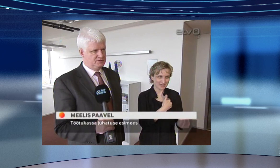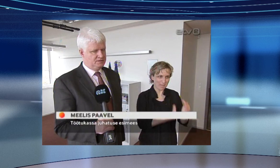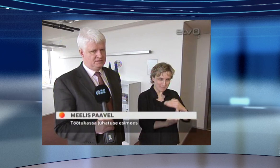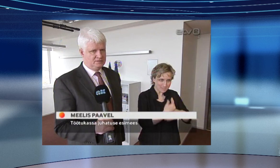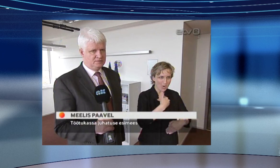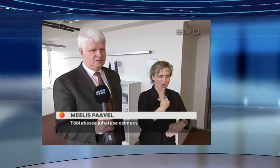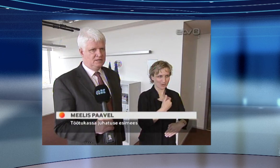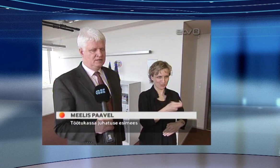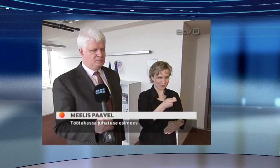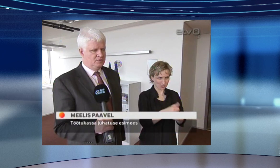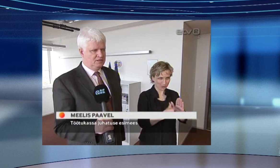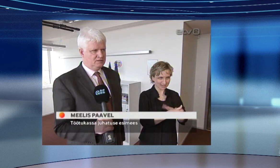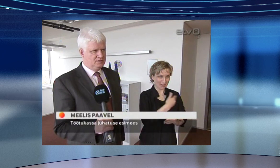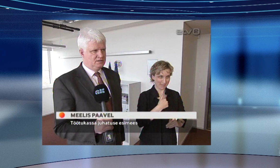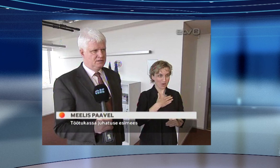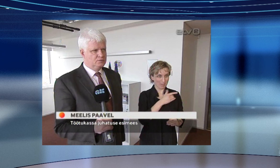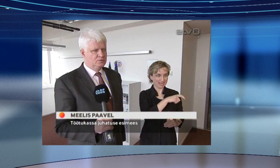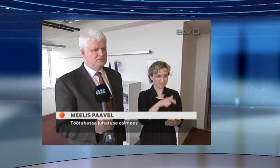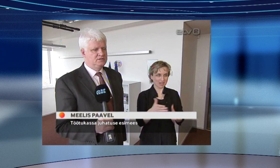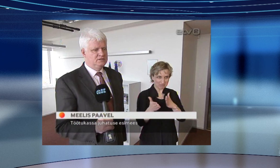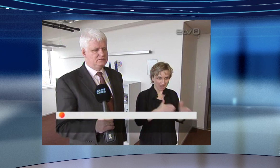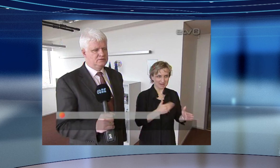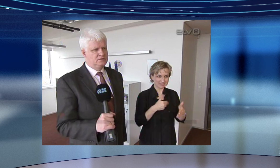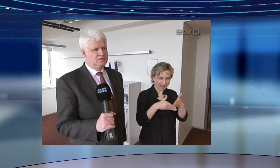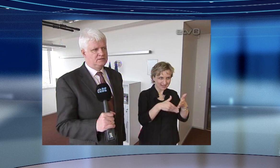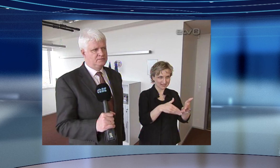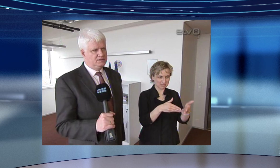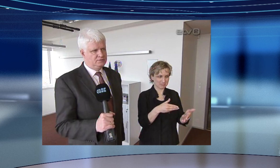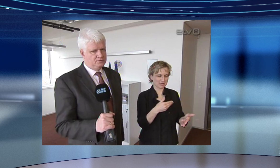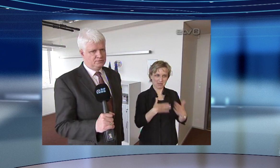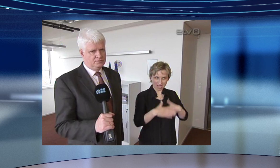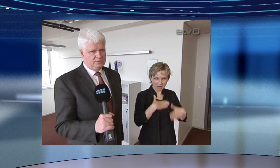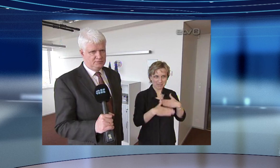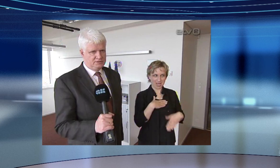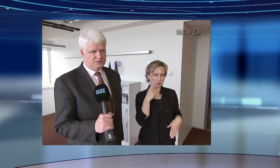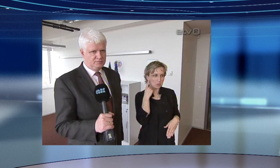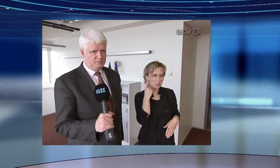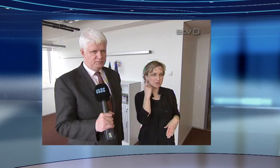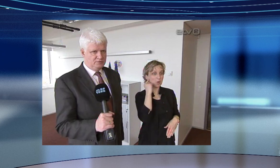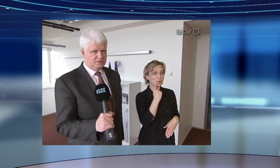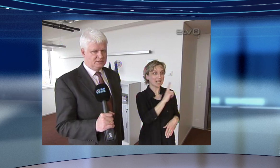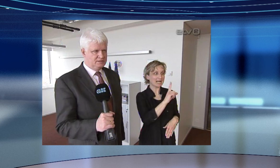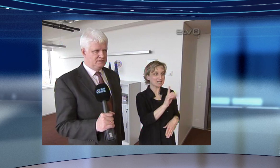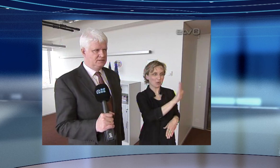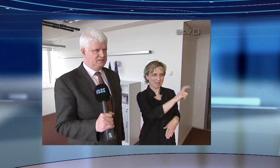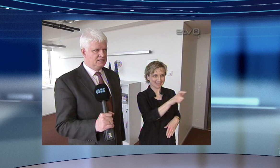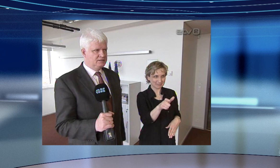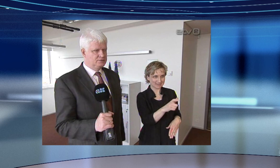teid aitama. Mul oli hea meel kuulda siin ka kurtide liidu inimeste poolt, et tegelikult